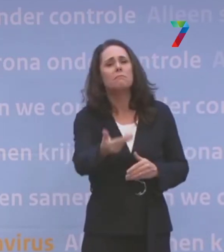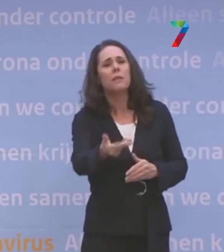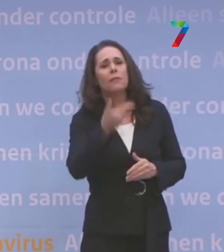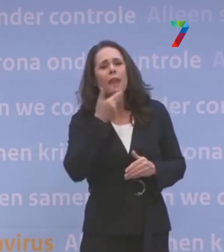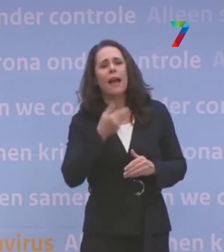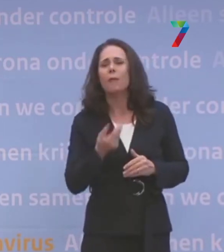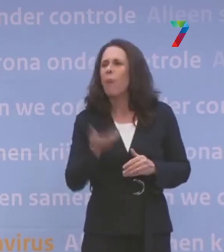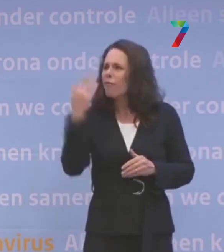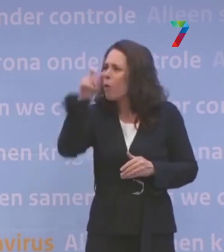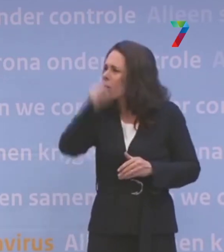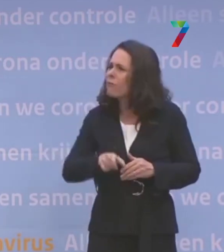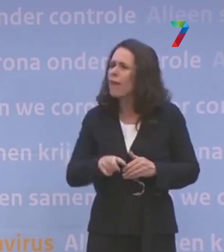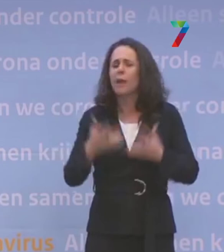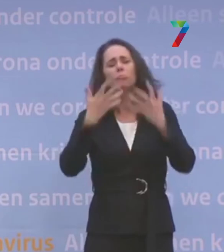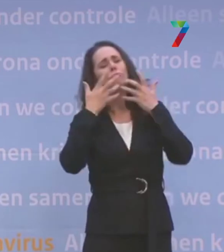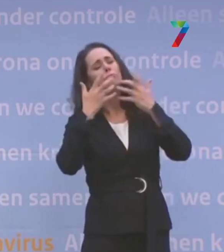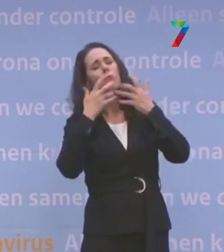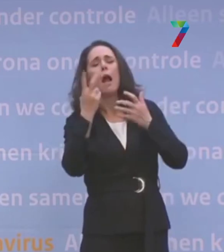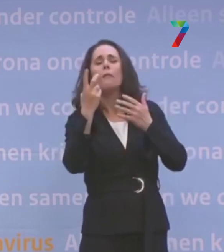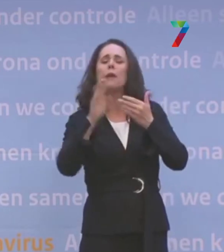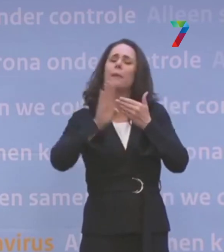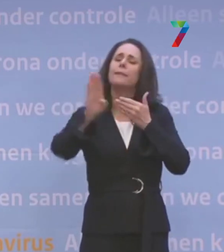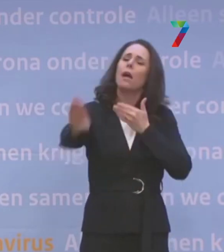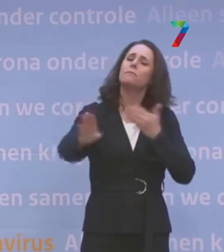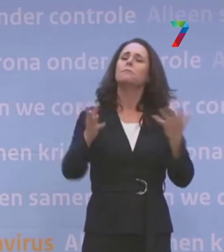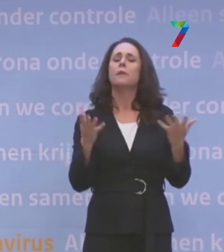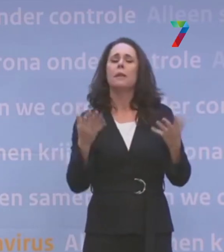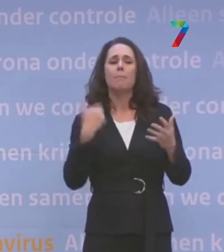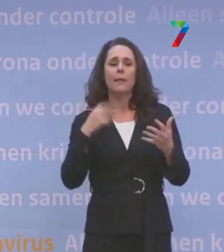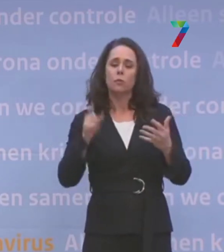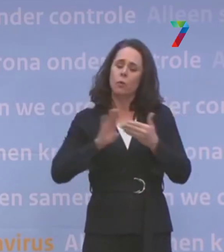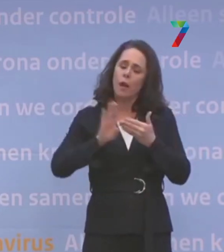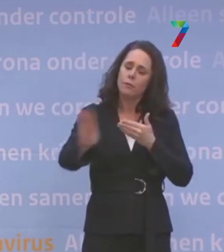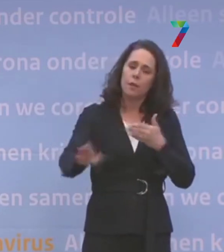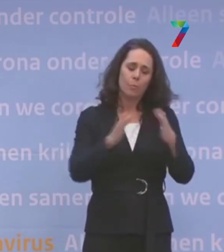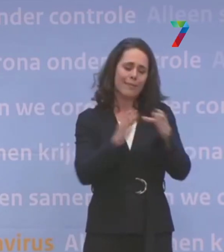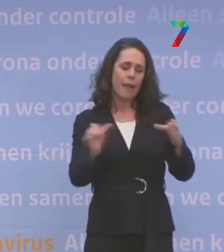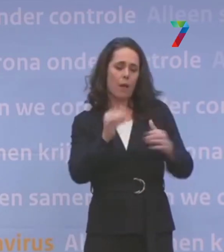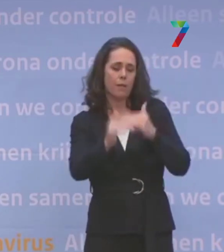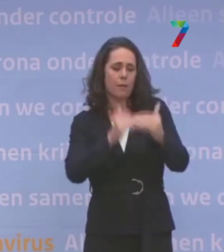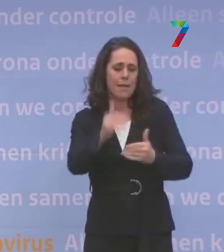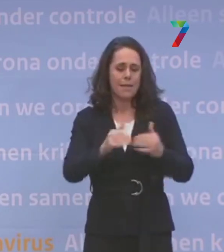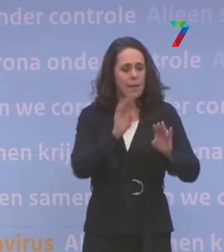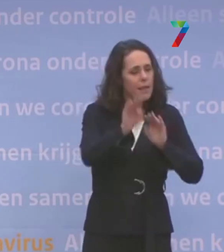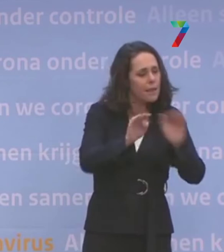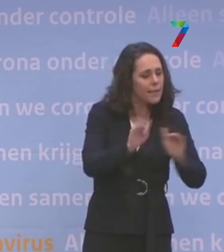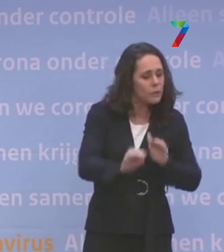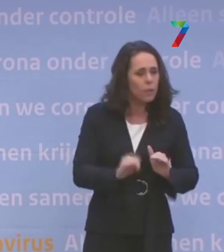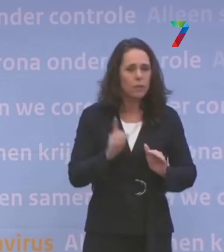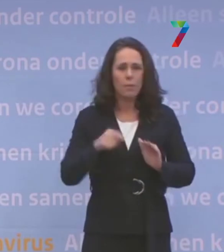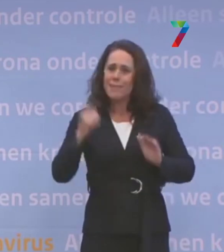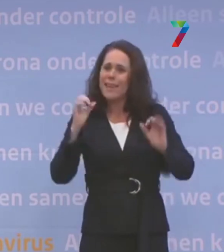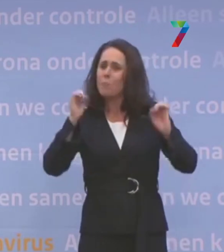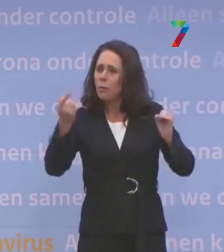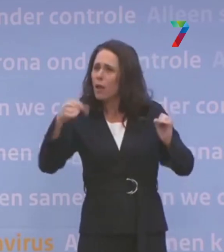een pleidooi te houden voor de 1,5 meter samenleving. Mensen houden afstand, bedrijven richten zich anders in. Er is nu toch gewoon veel meer mogelijk dan nu het geval